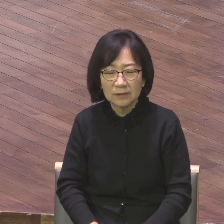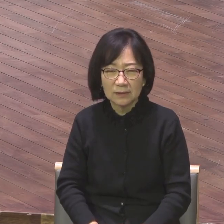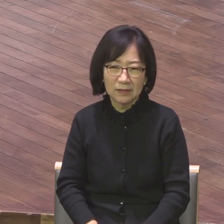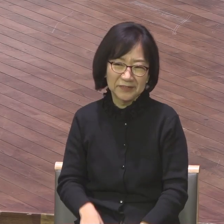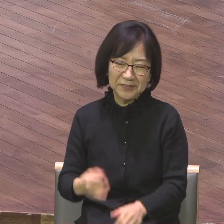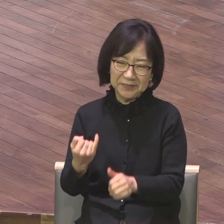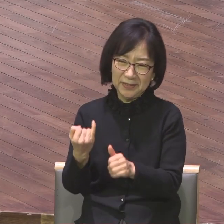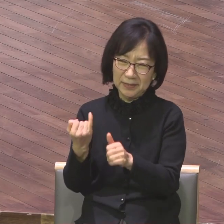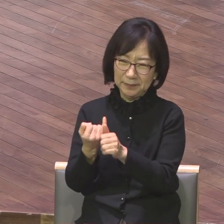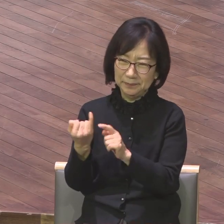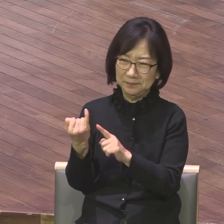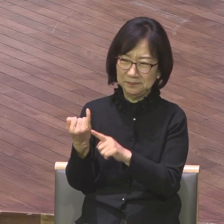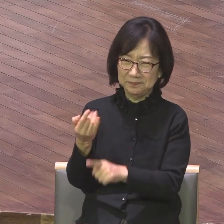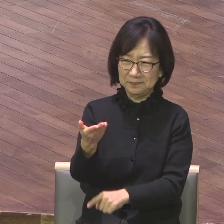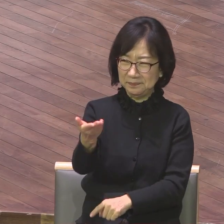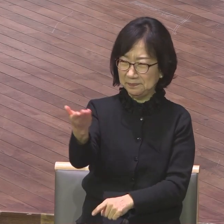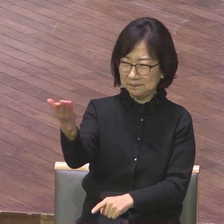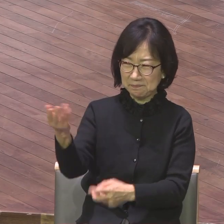노리는 방법이에요.